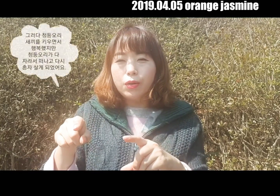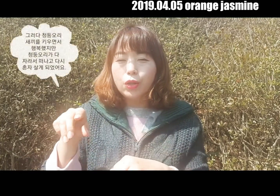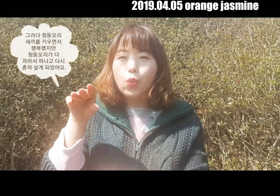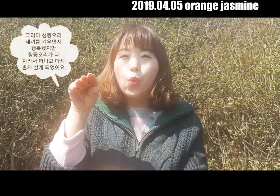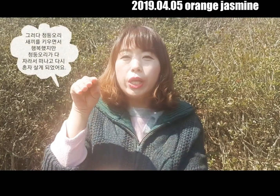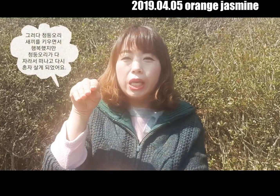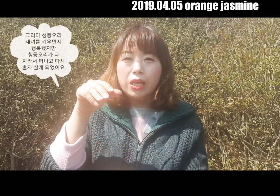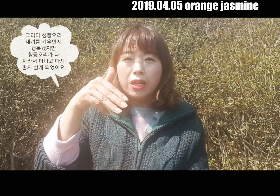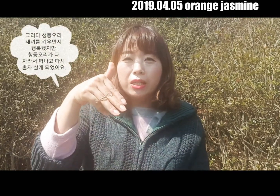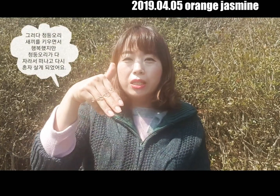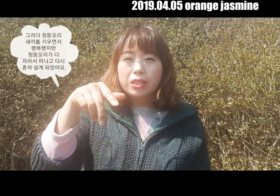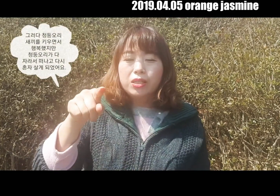그러면서 어떤 오리, 그